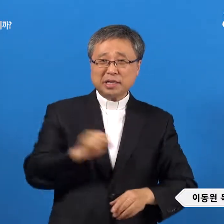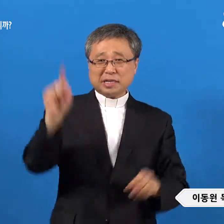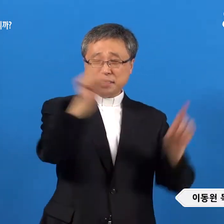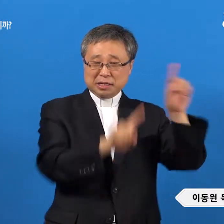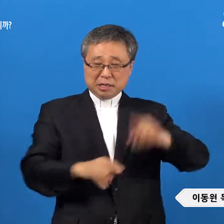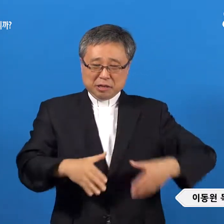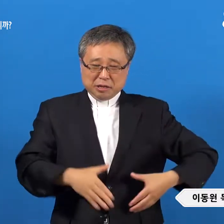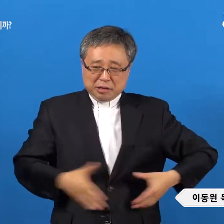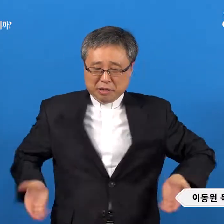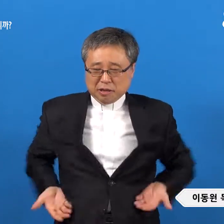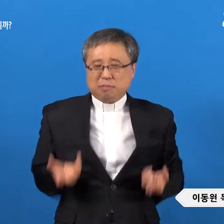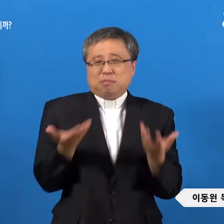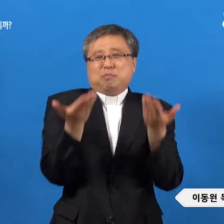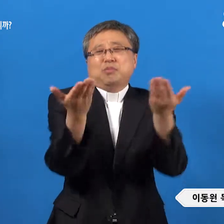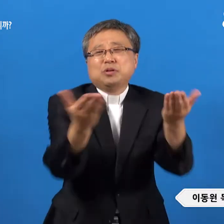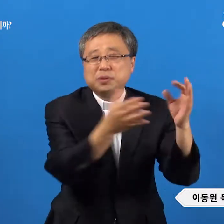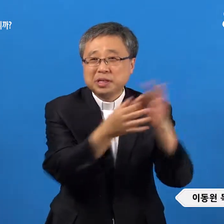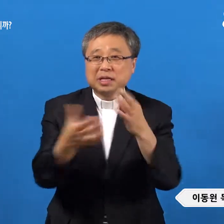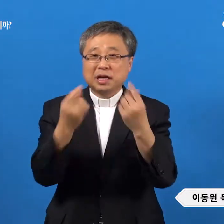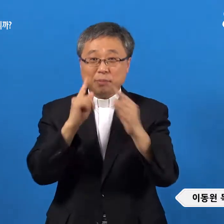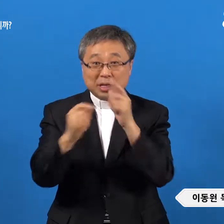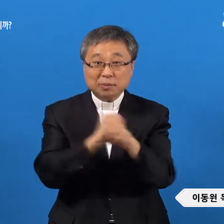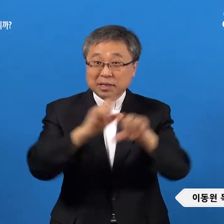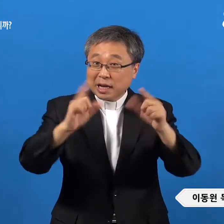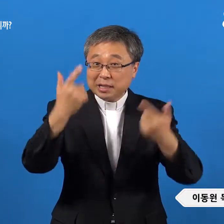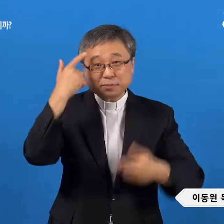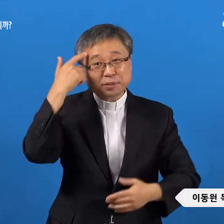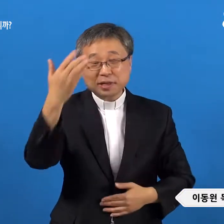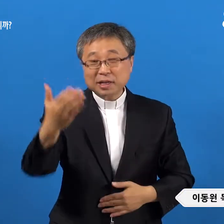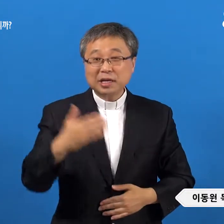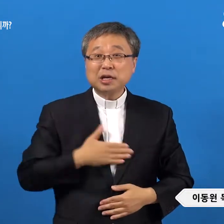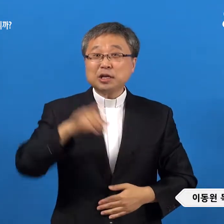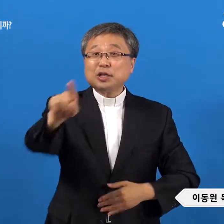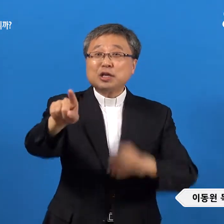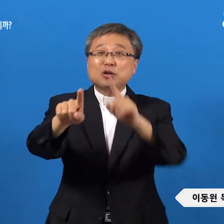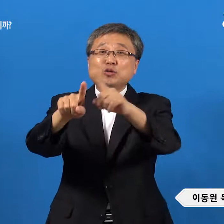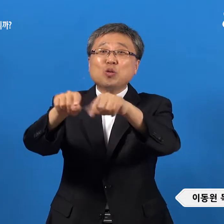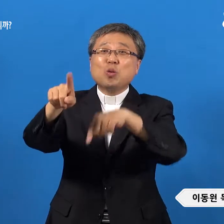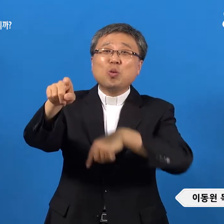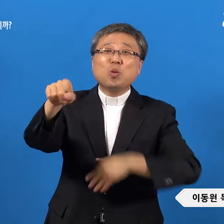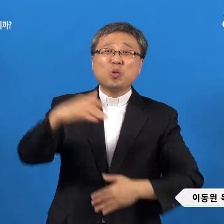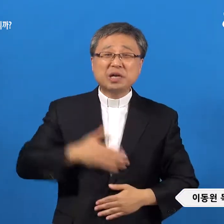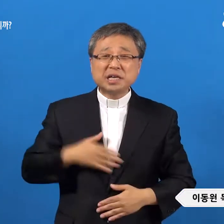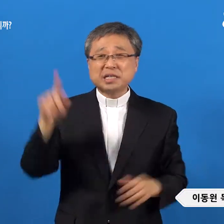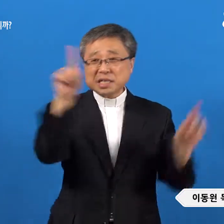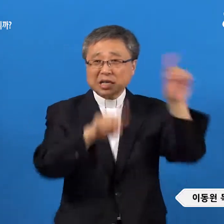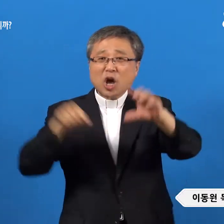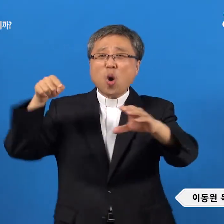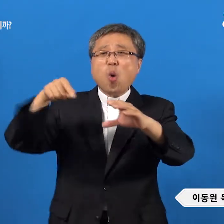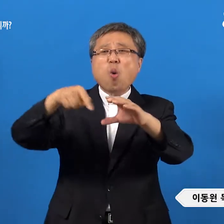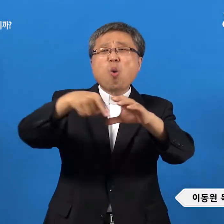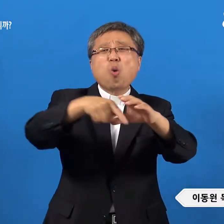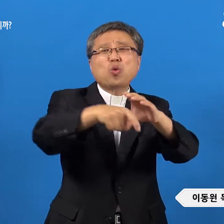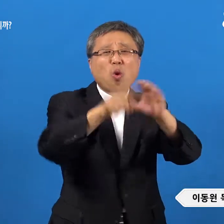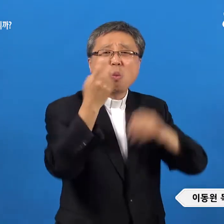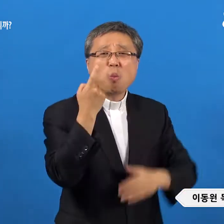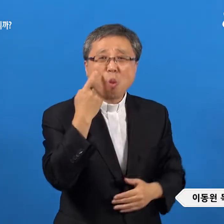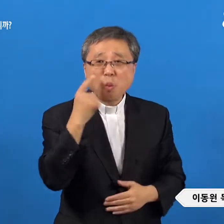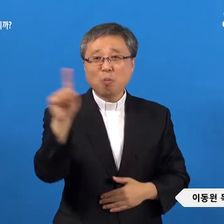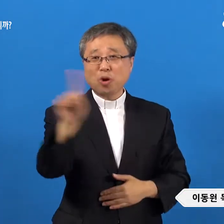상처를 내보이시면서 이렇게 말씀하지 않았어요. 내 손가락을 이 상처에 넣어보고 그 다음에 뭐라고